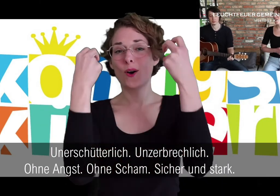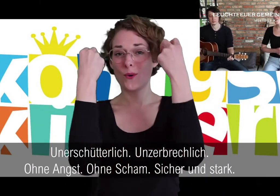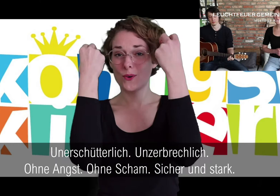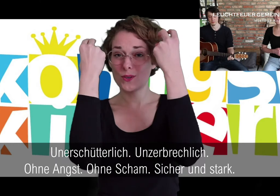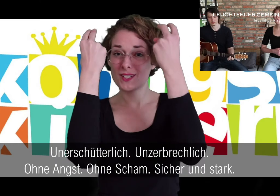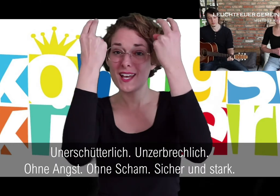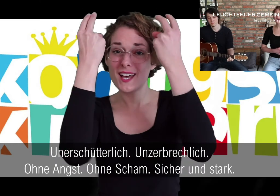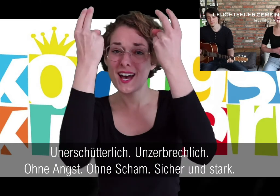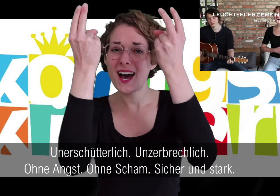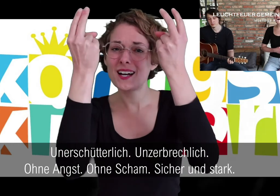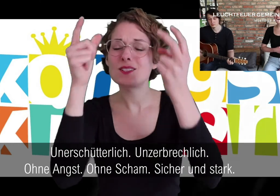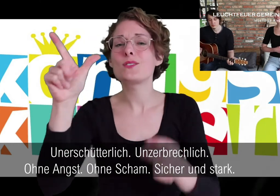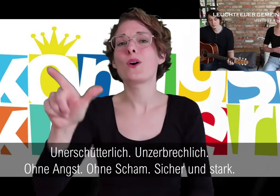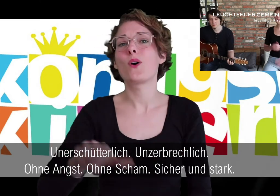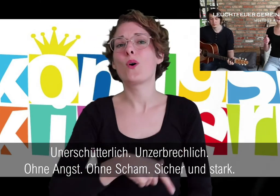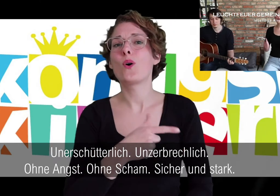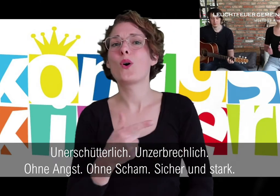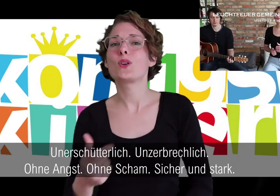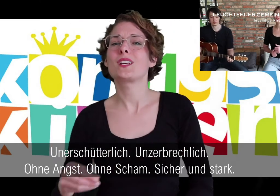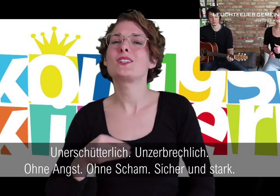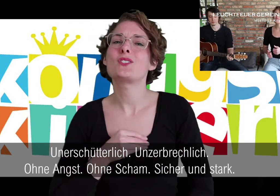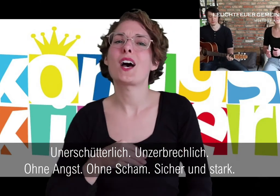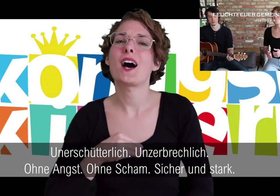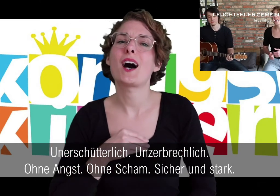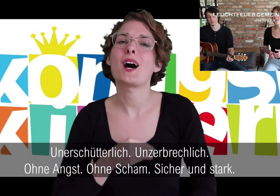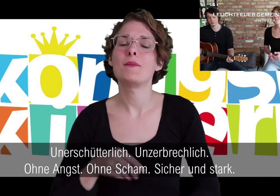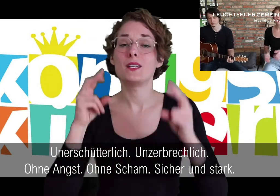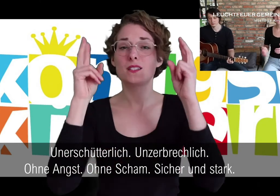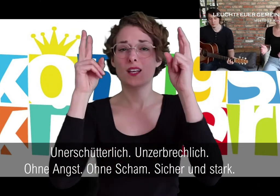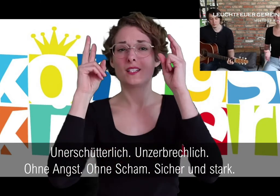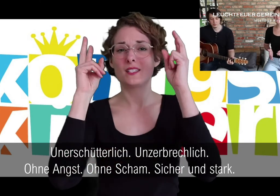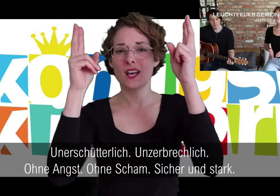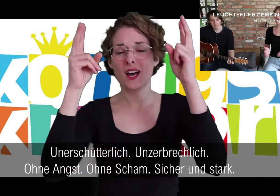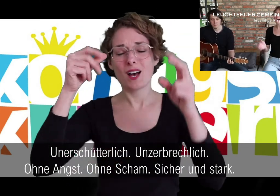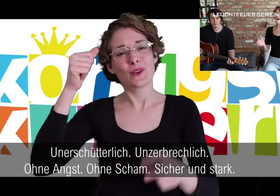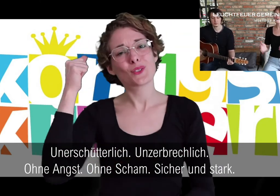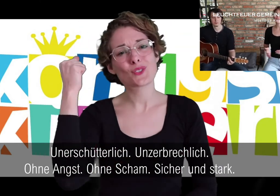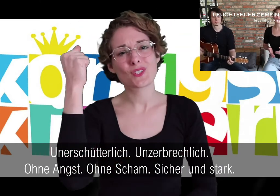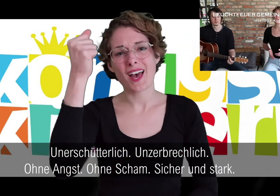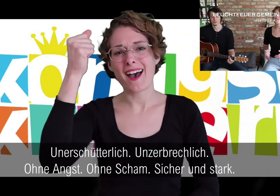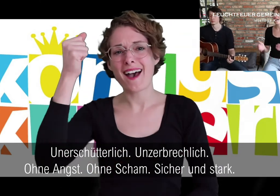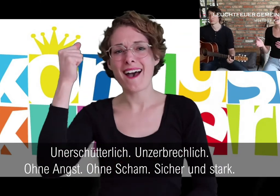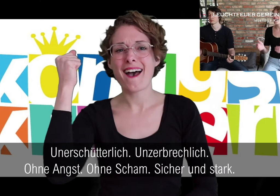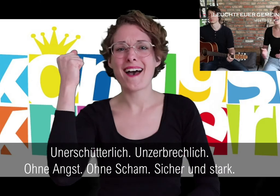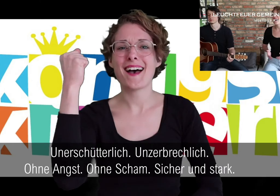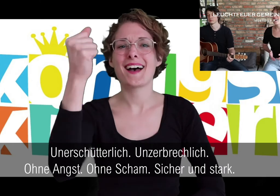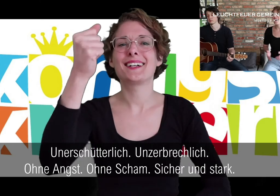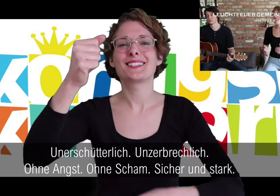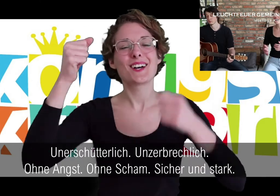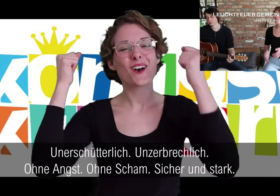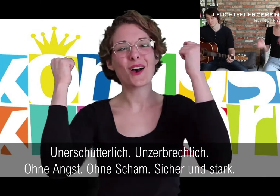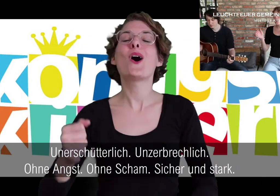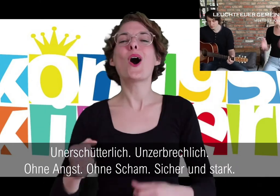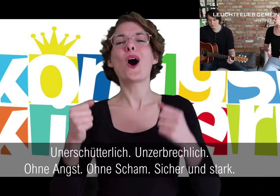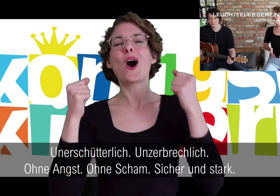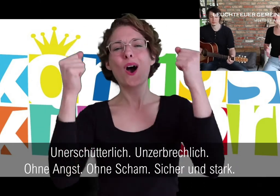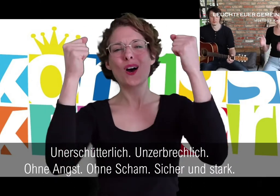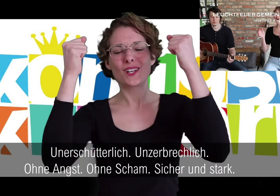unzerbrechlich, ohne Angst, ohne Scham, sicher und